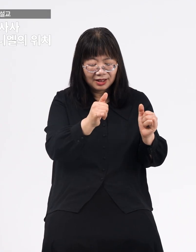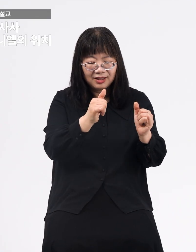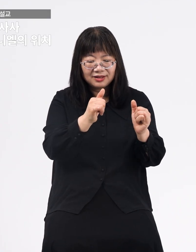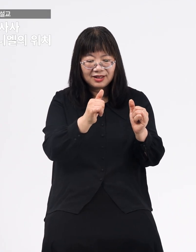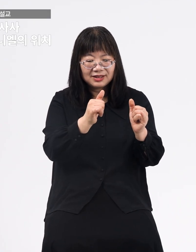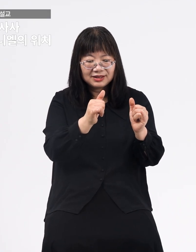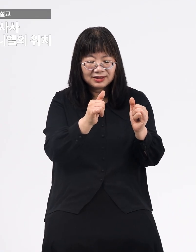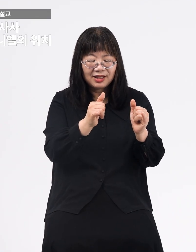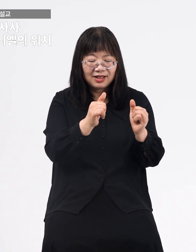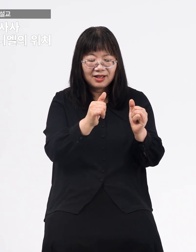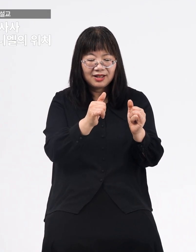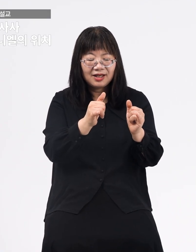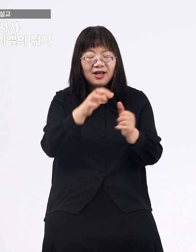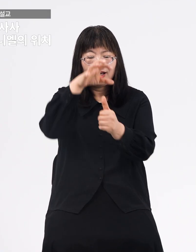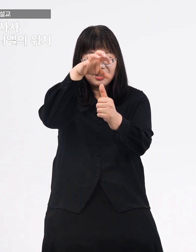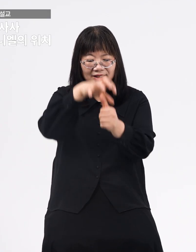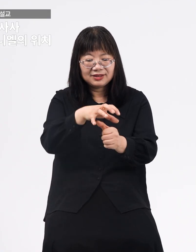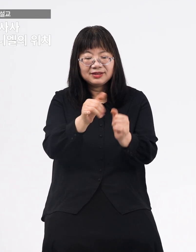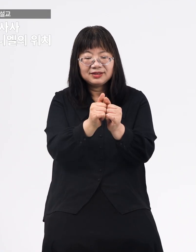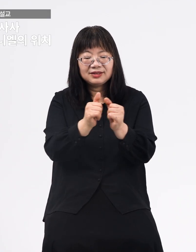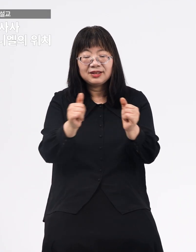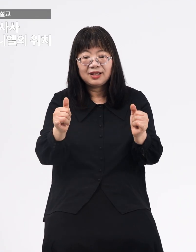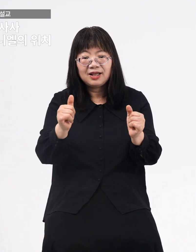억눌린 자 갇힌 자